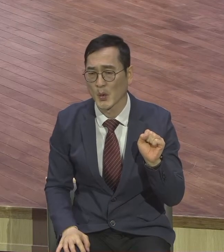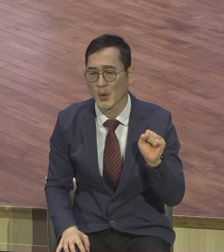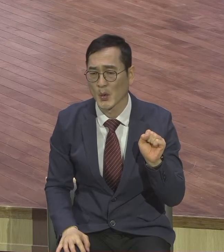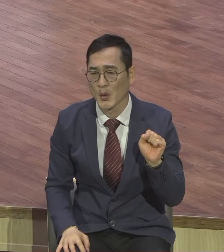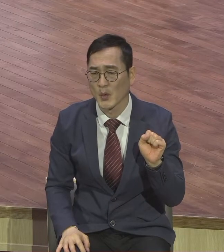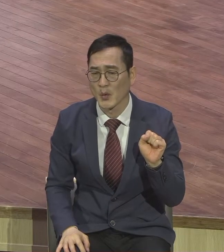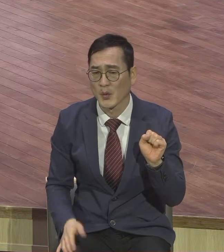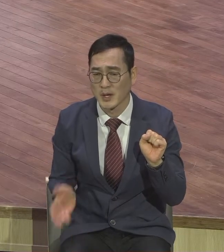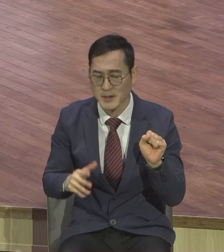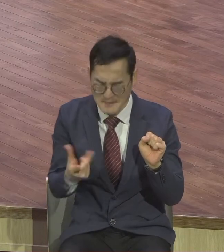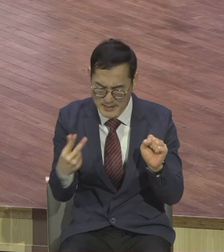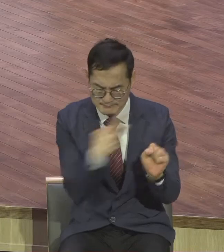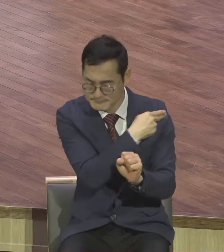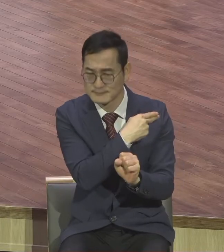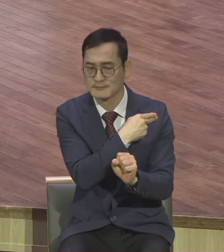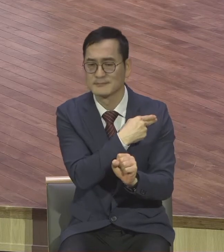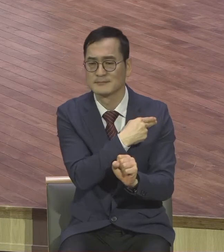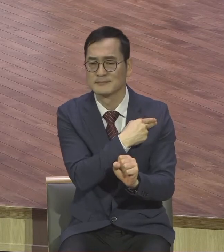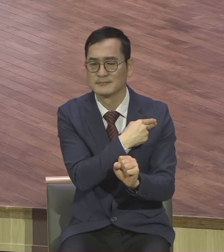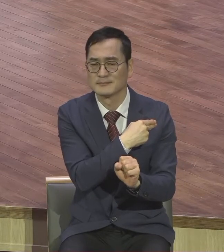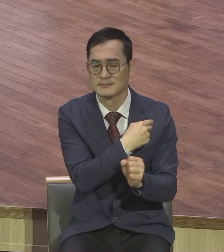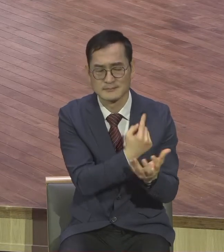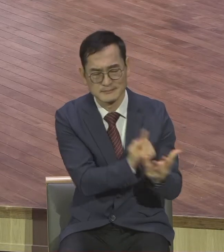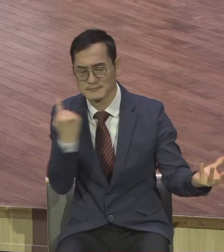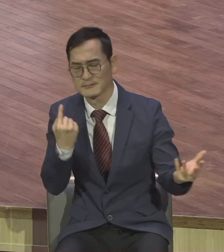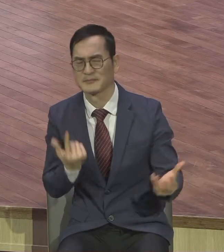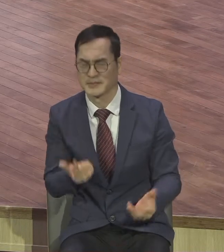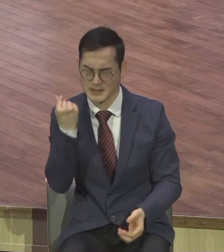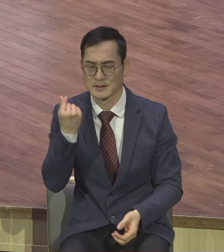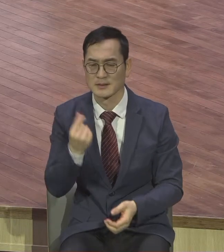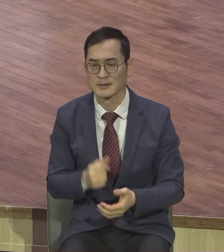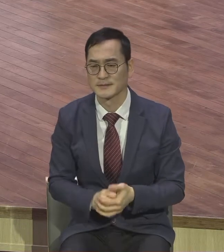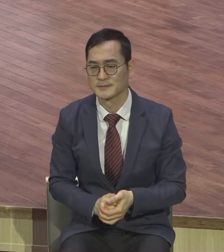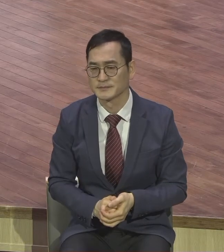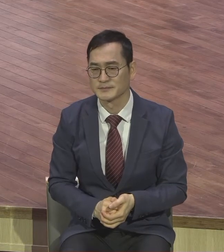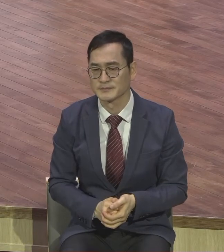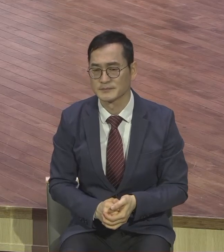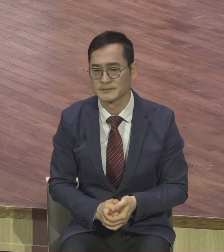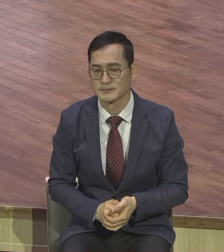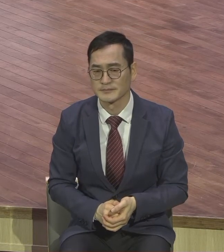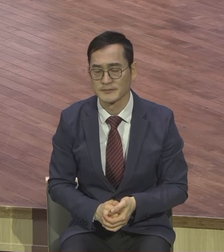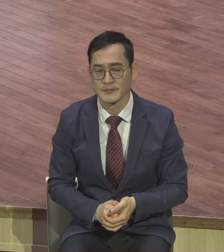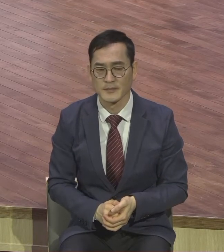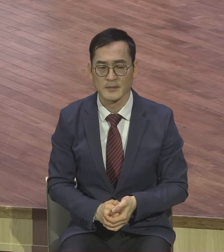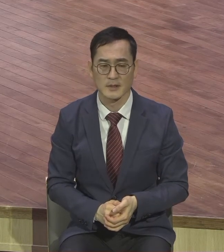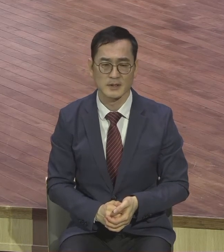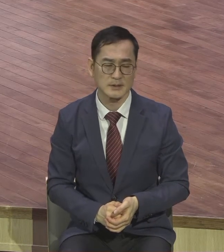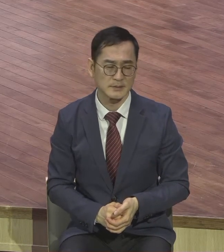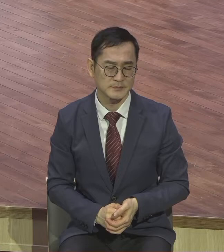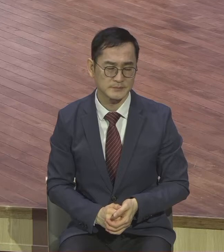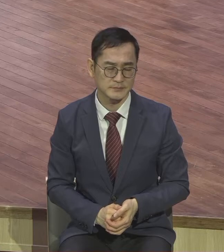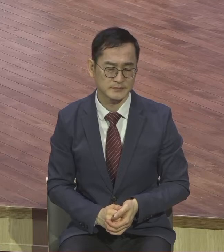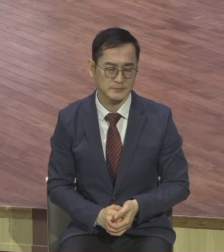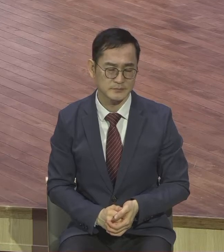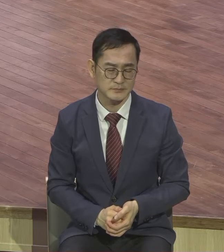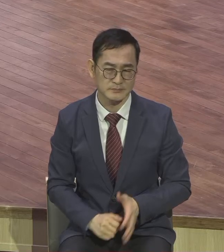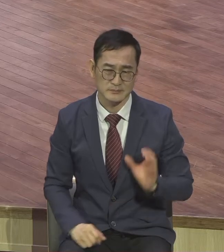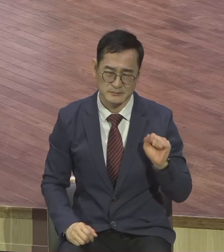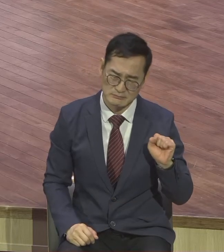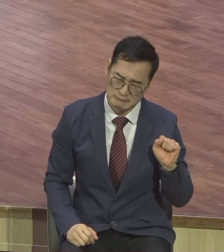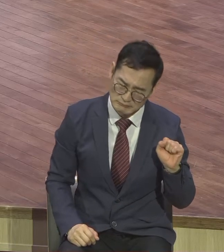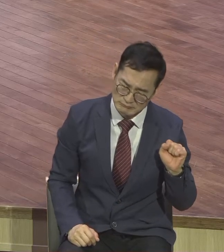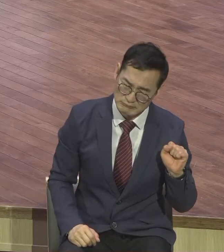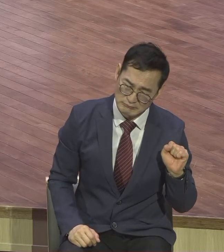정신 빠져들어 빨리 나와야 돼요 거기서 거기 무슨 자동심이 있습니까 그게 무슨 대가가 필요가